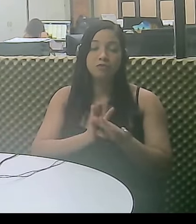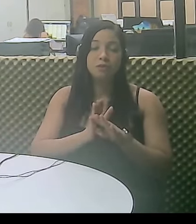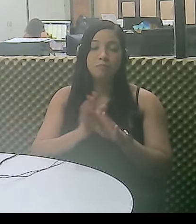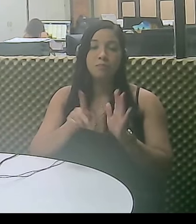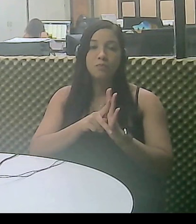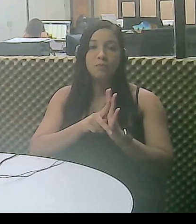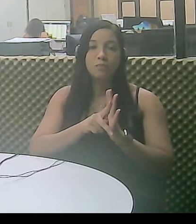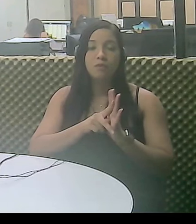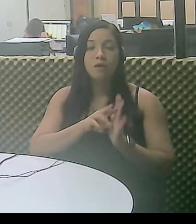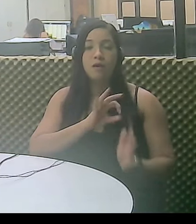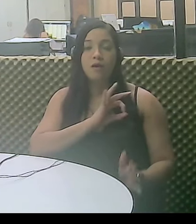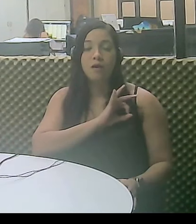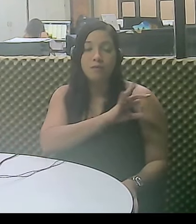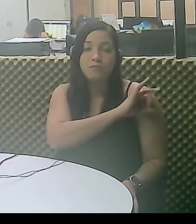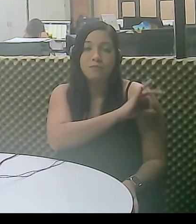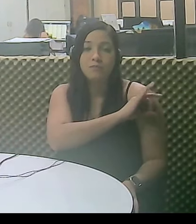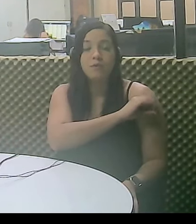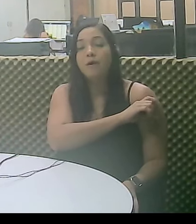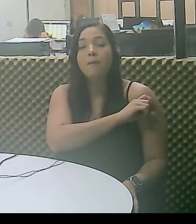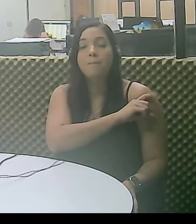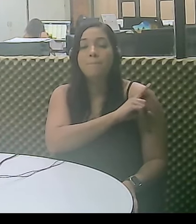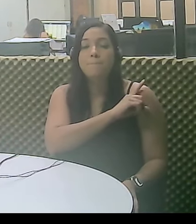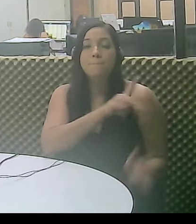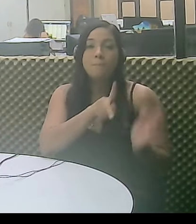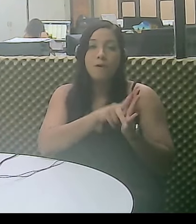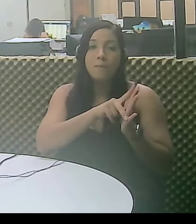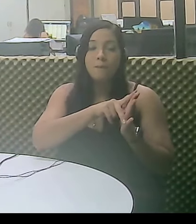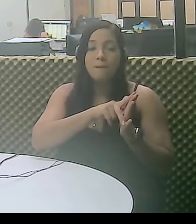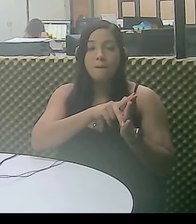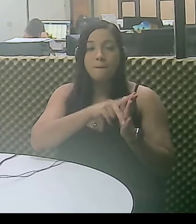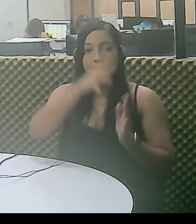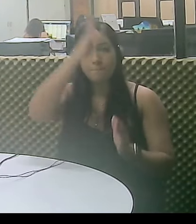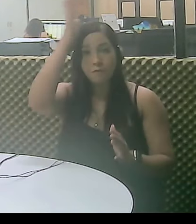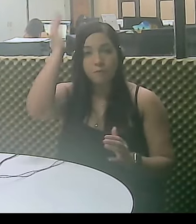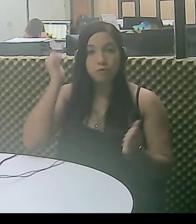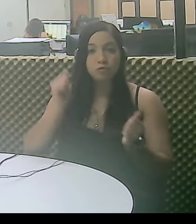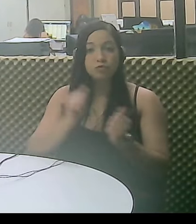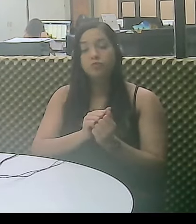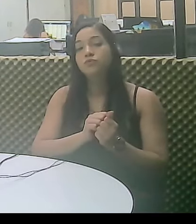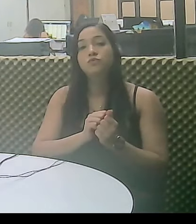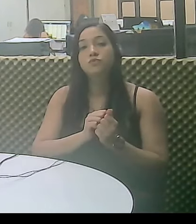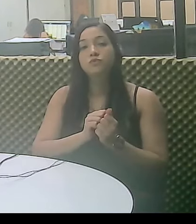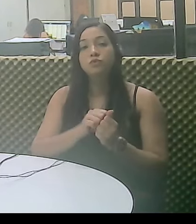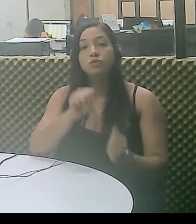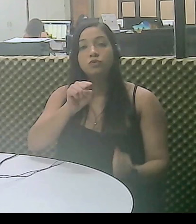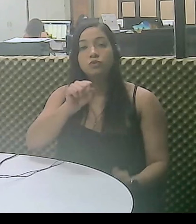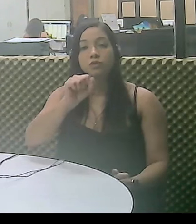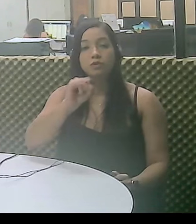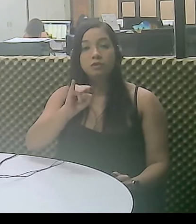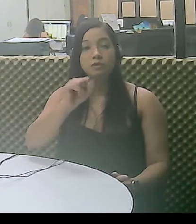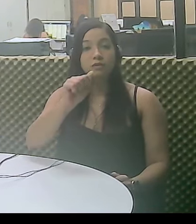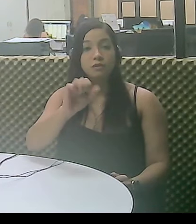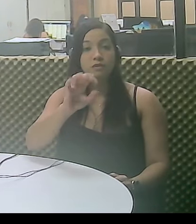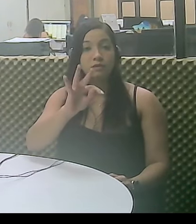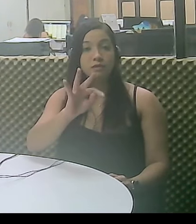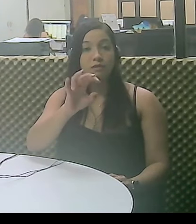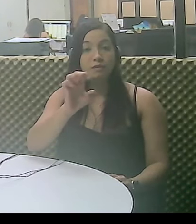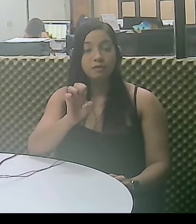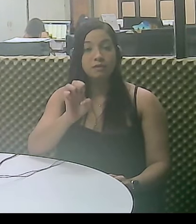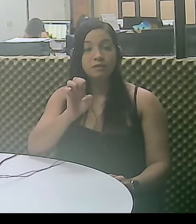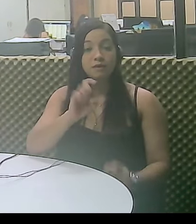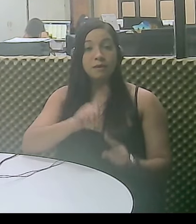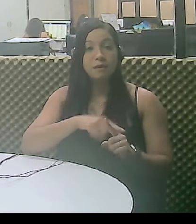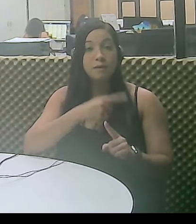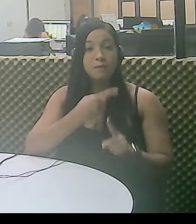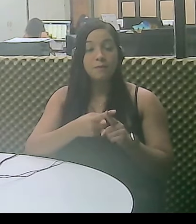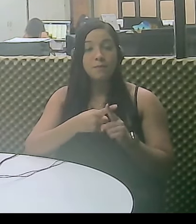de Uberlândia, em parceria com o Corpo de Bombeiros de Minas Gerais, o Sistema Integrado de Atendimento a Trauma e Emergência, o SIAT,